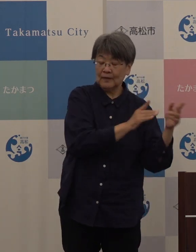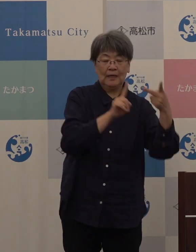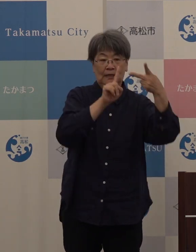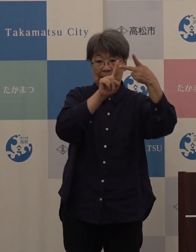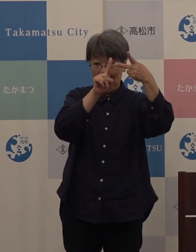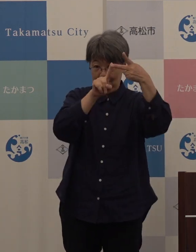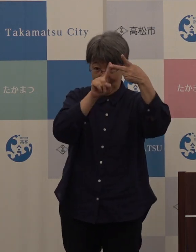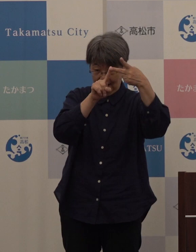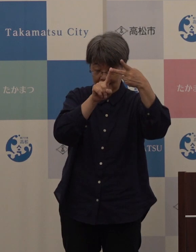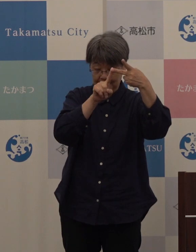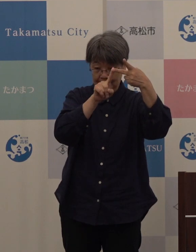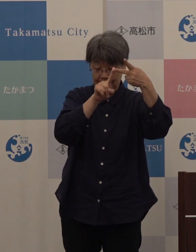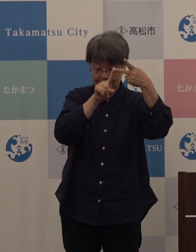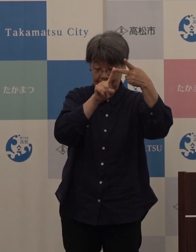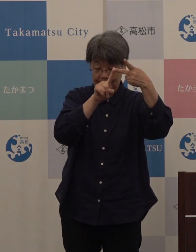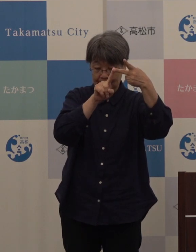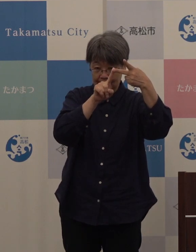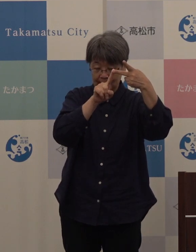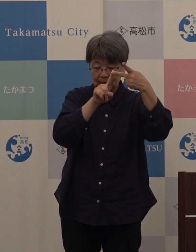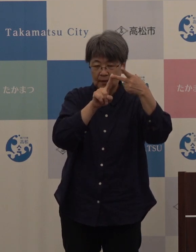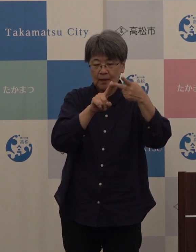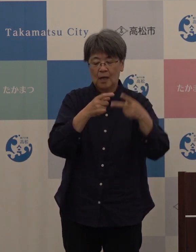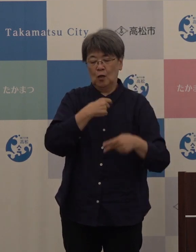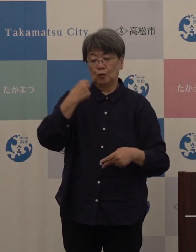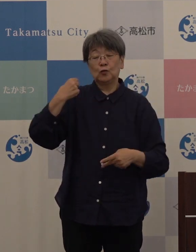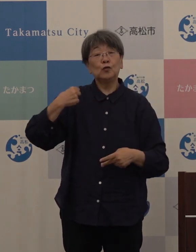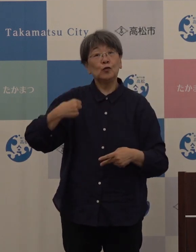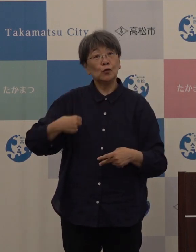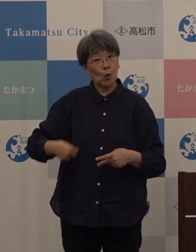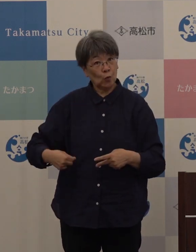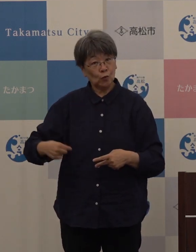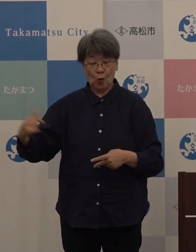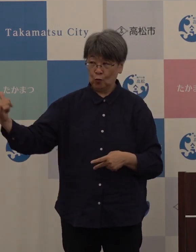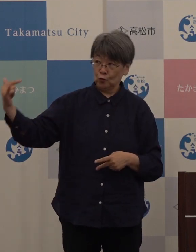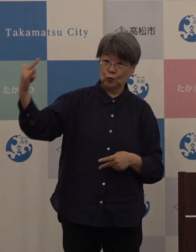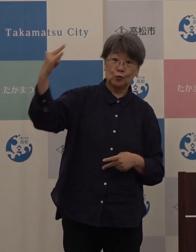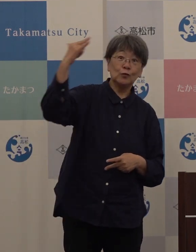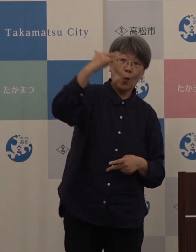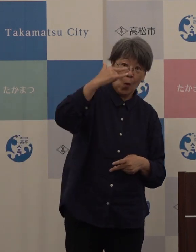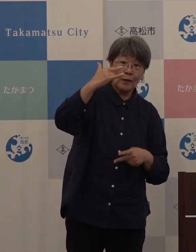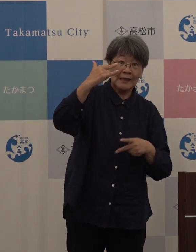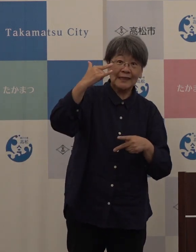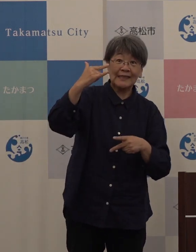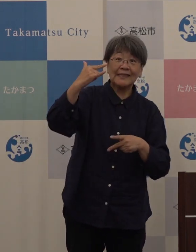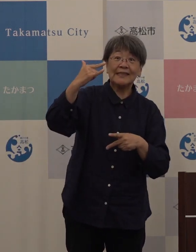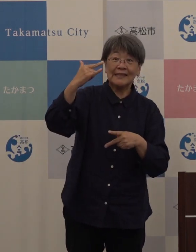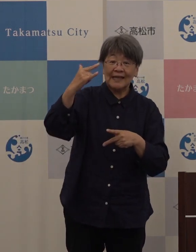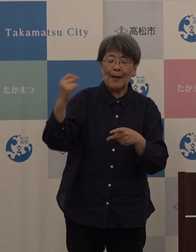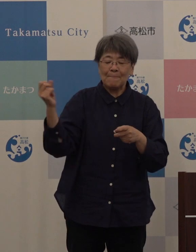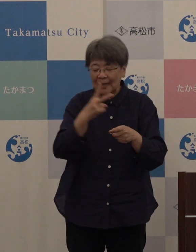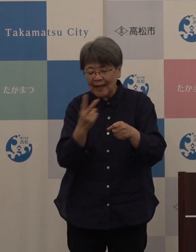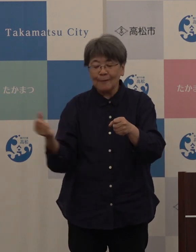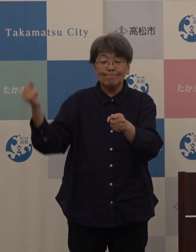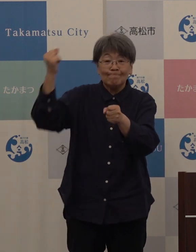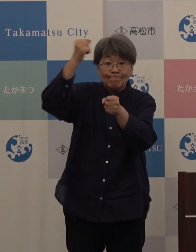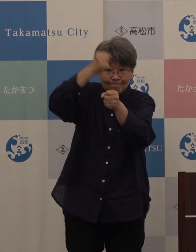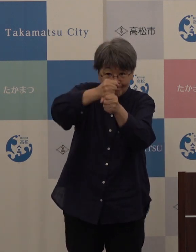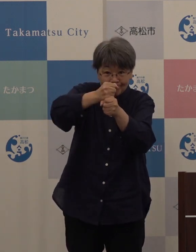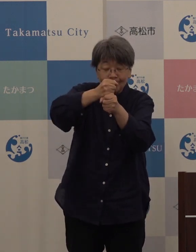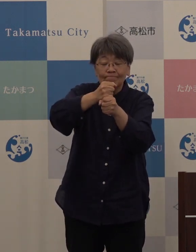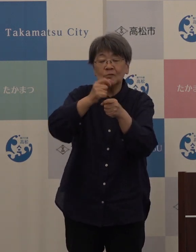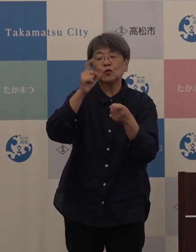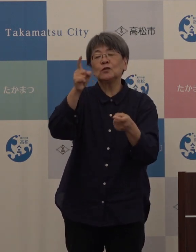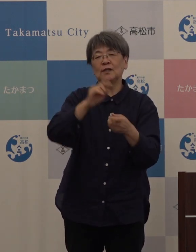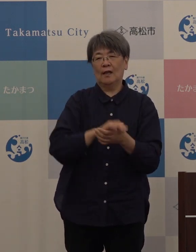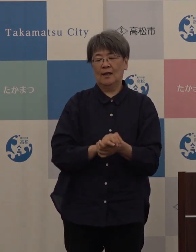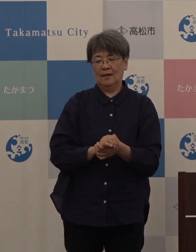目でございますけれども、中国便の高松空港における中国便の再開についてでございます。